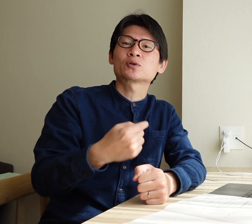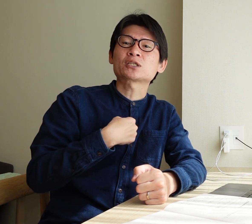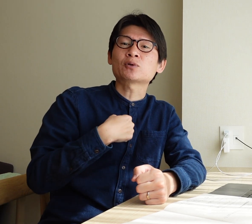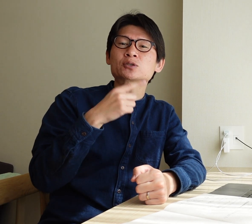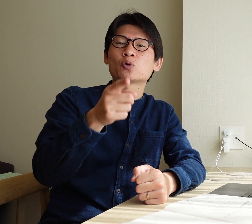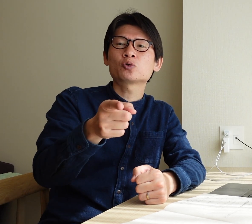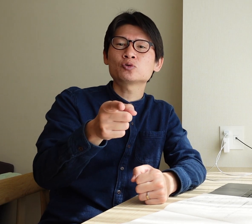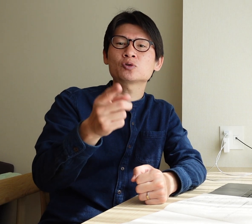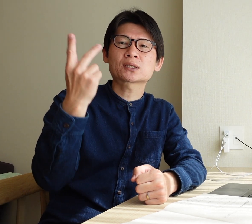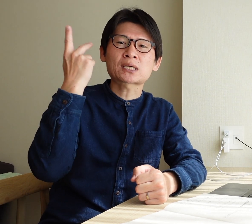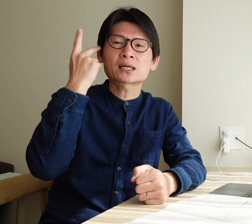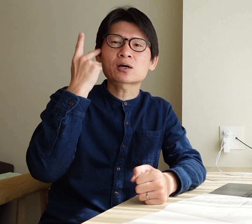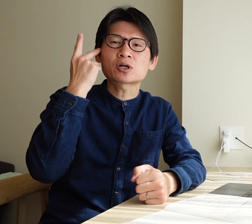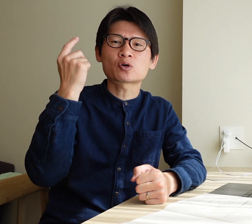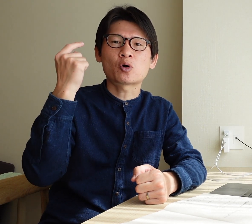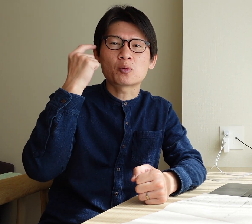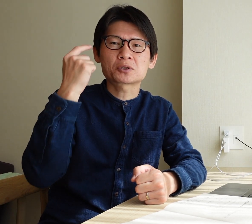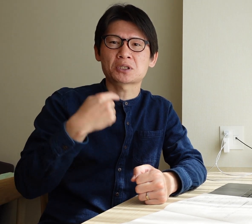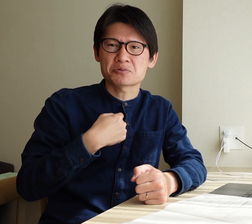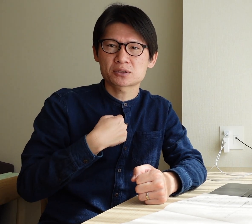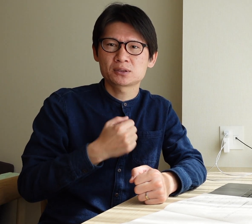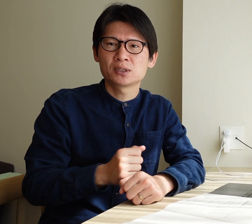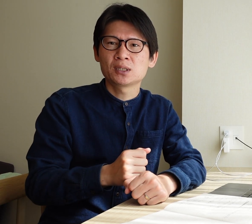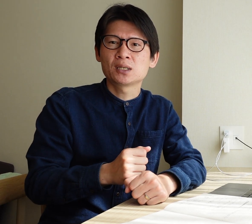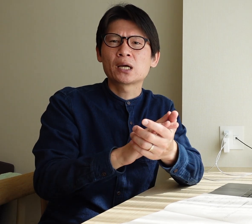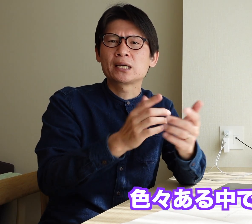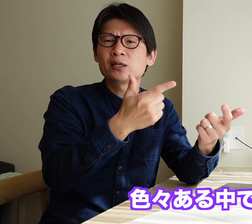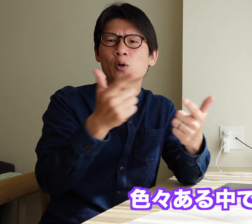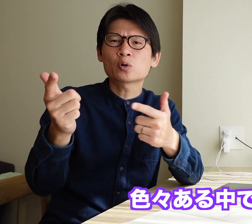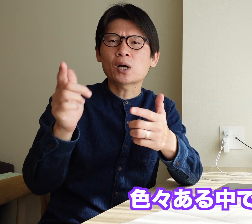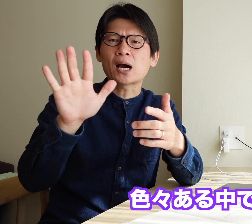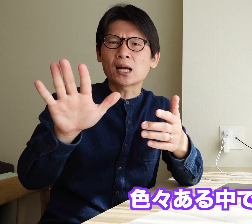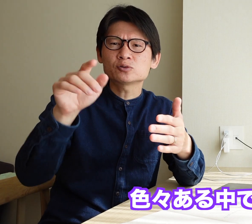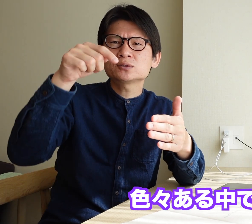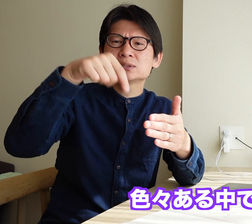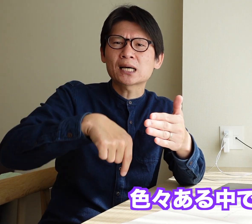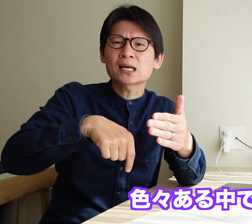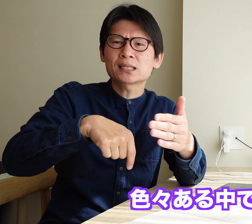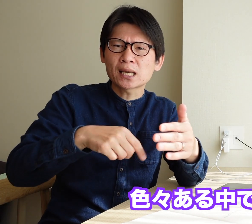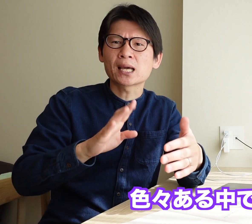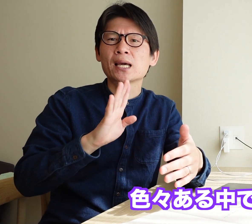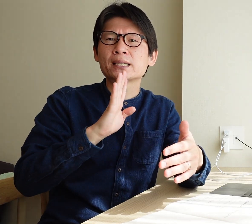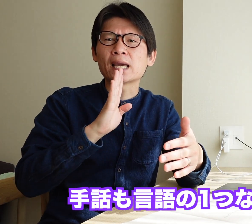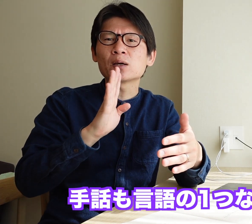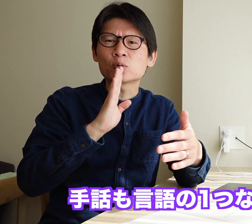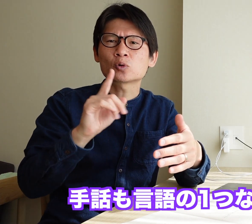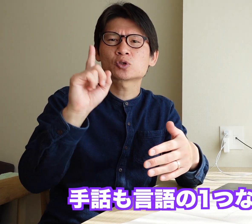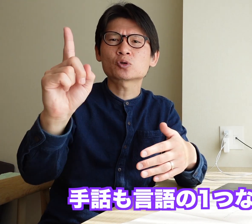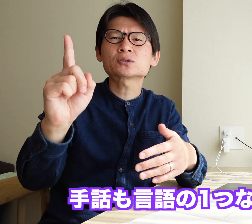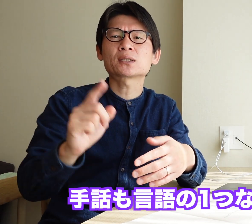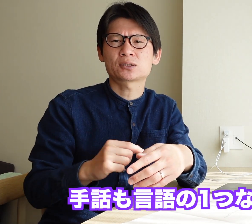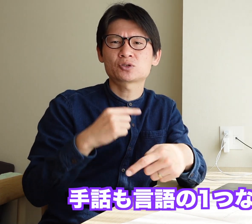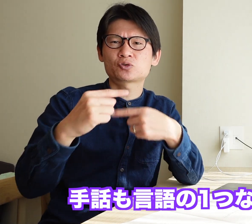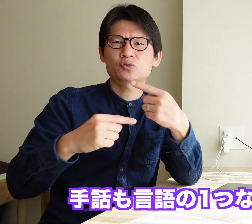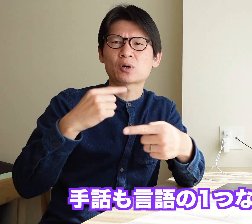います。私はそういう感覚だと思っています。いろいろある中で言語の一つなんです、手話も。